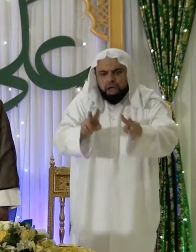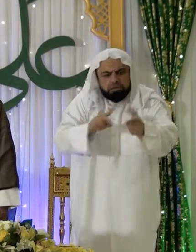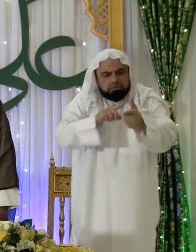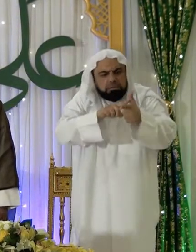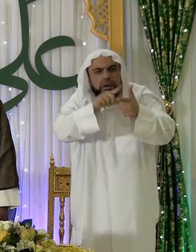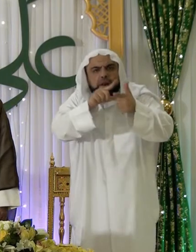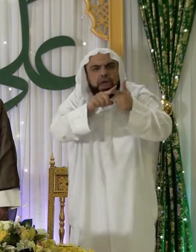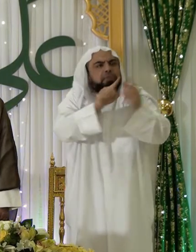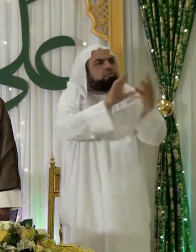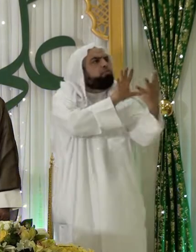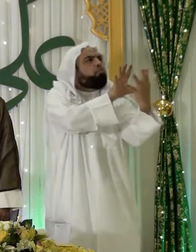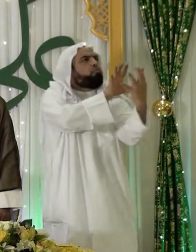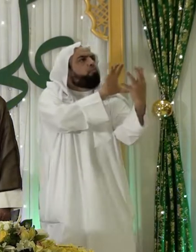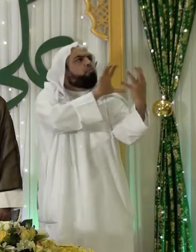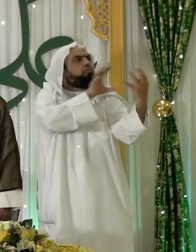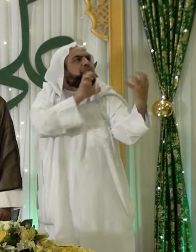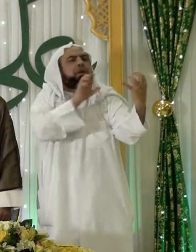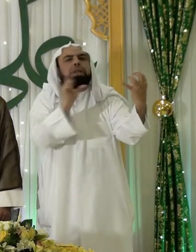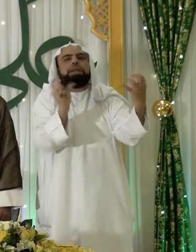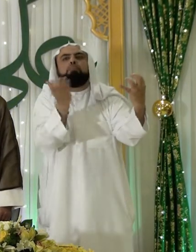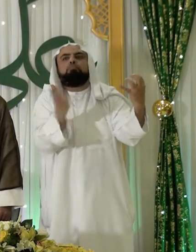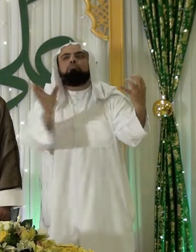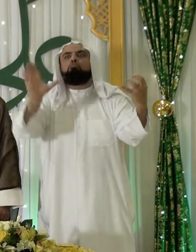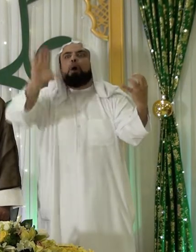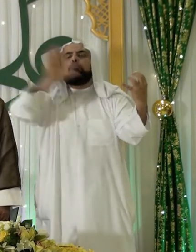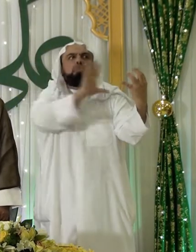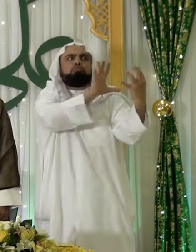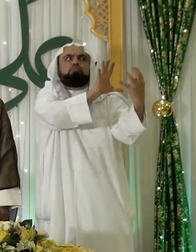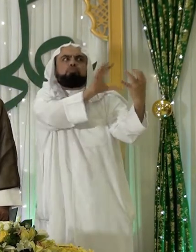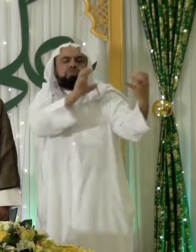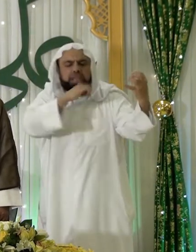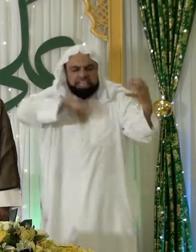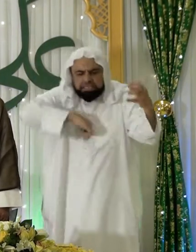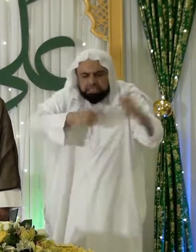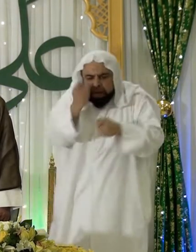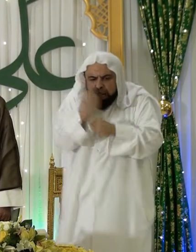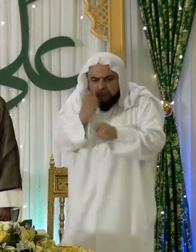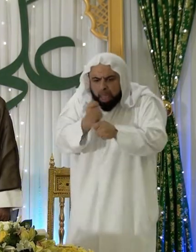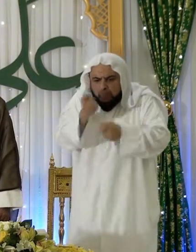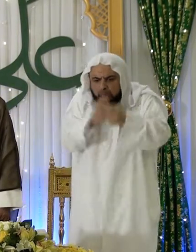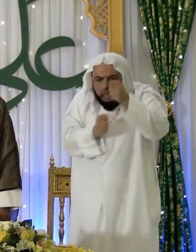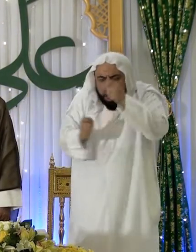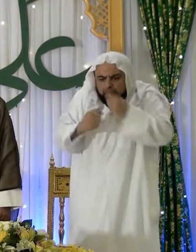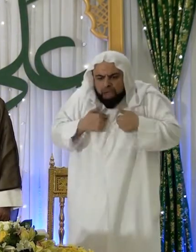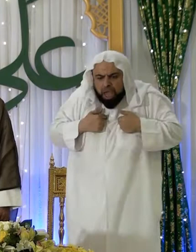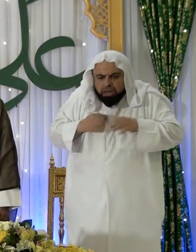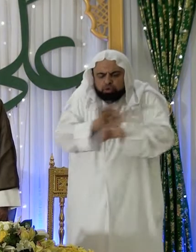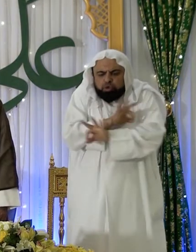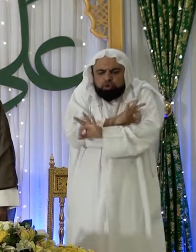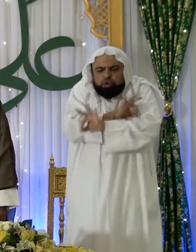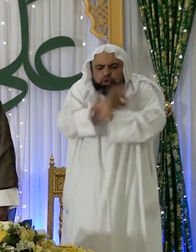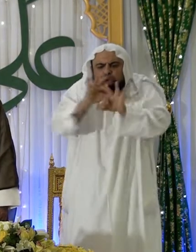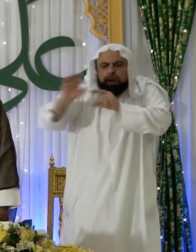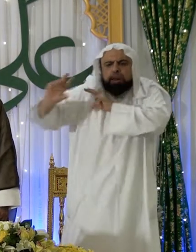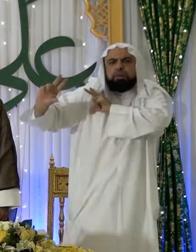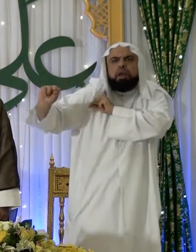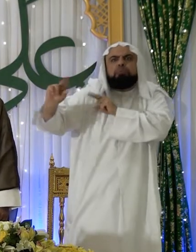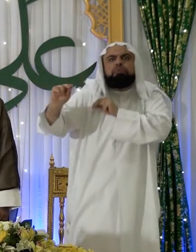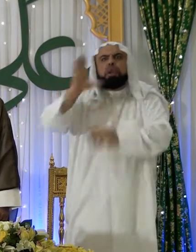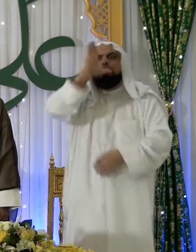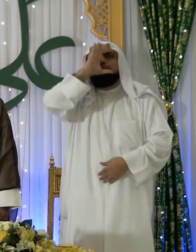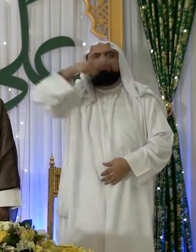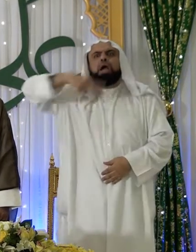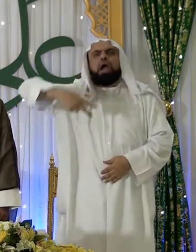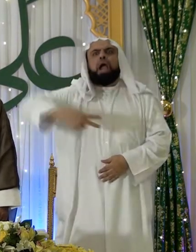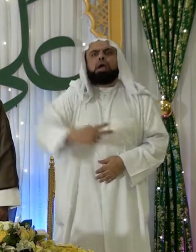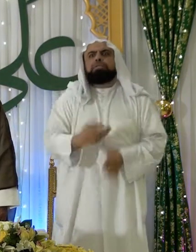الله صلى الله عليه وآله، ليكون أولا مرجعا